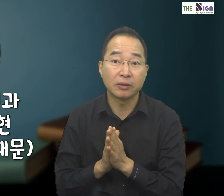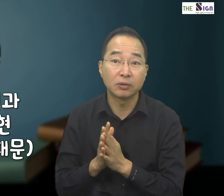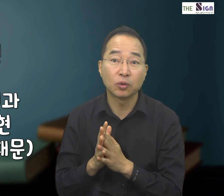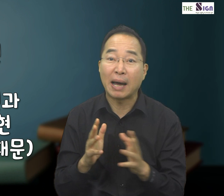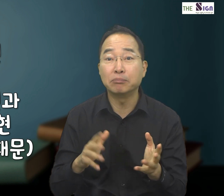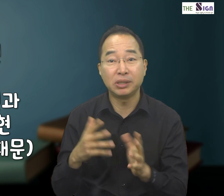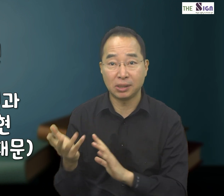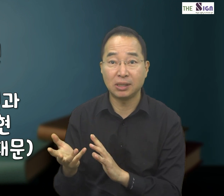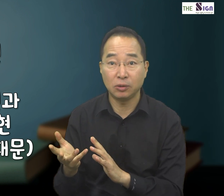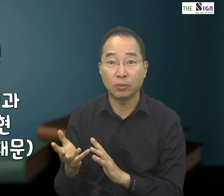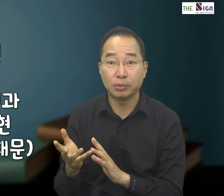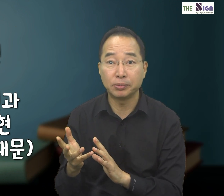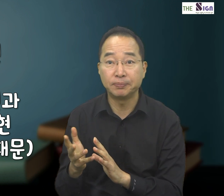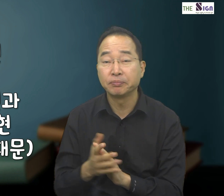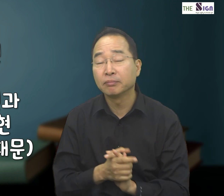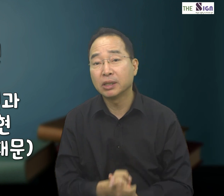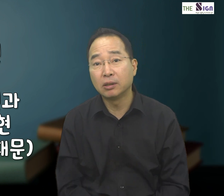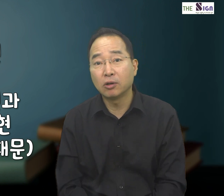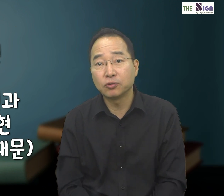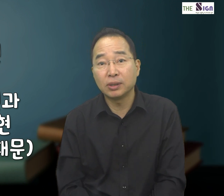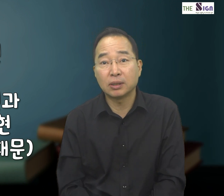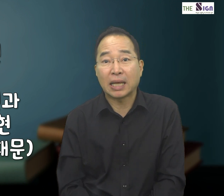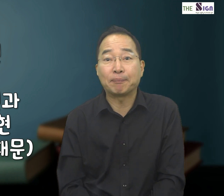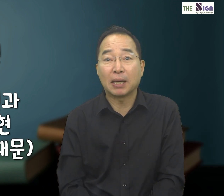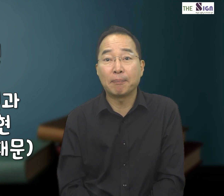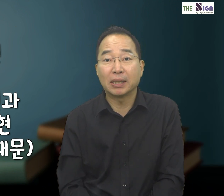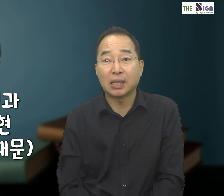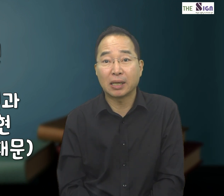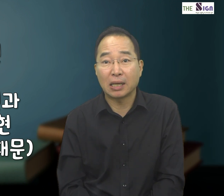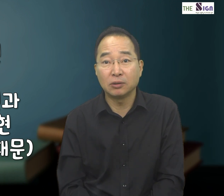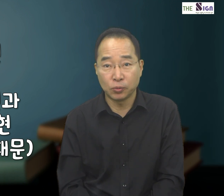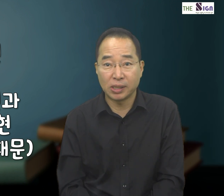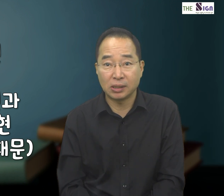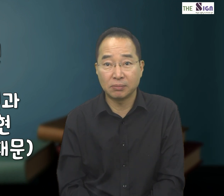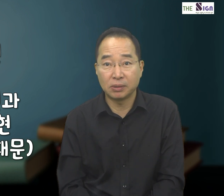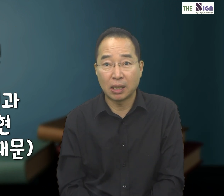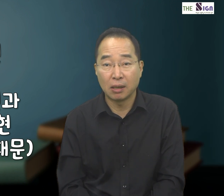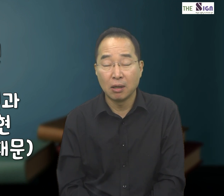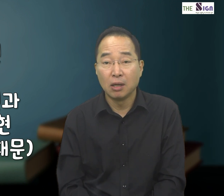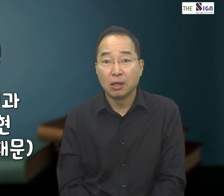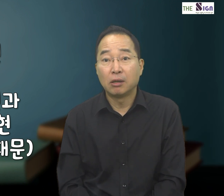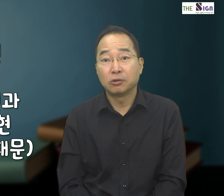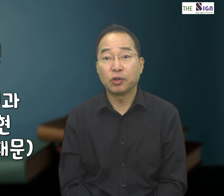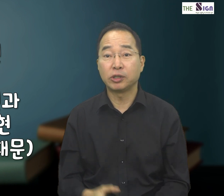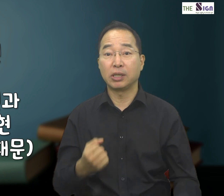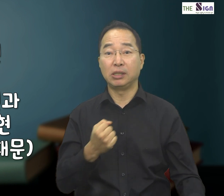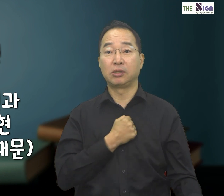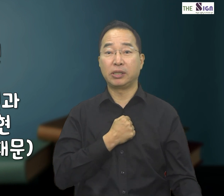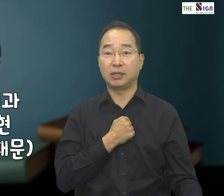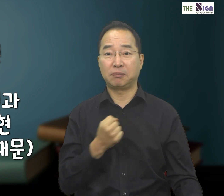또 안 부딪히는 이런 부분. 그런 것 중에 이제 답답하다라는 동작이 있습니다. 수화책에는 이렇게 돼 있습니다.